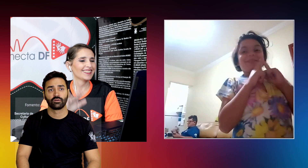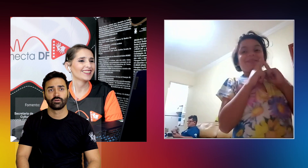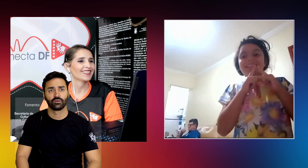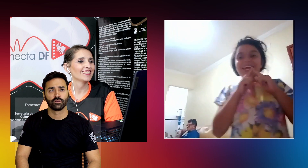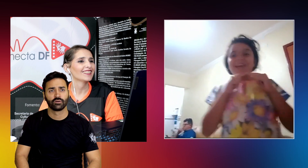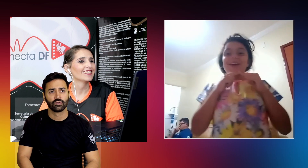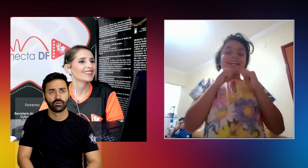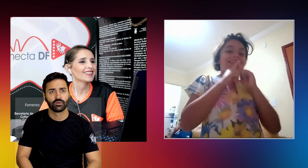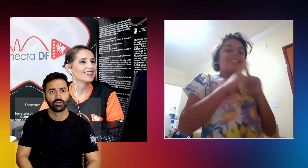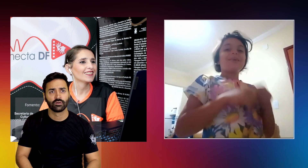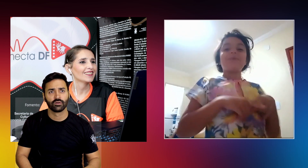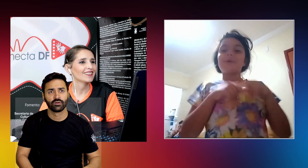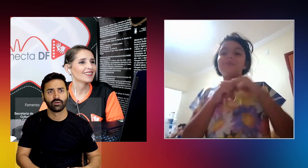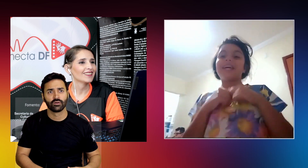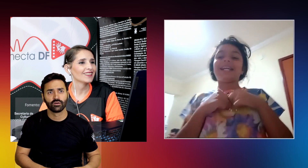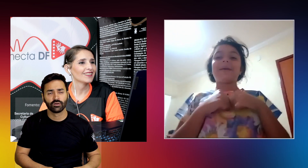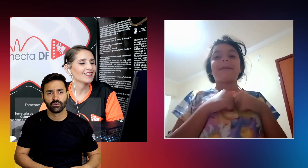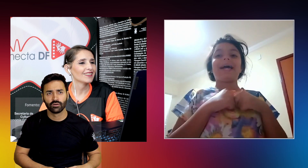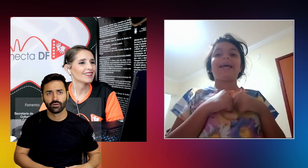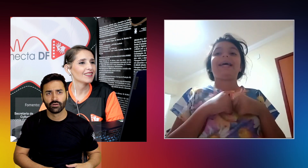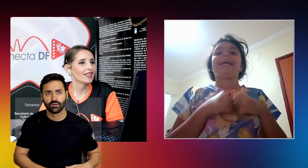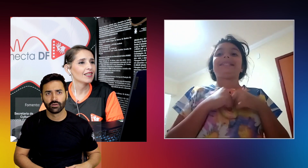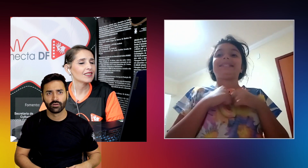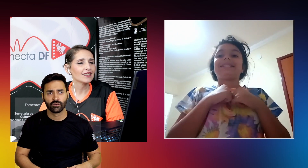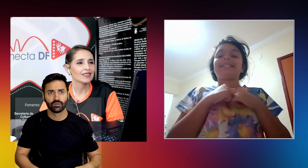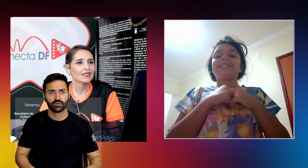Porque eu queria saber como que era manga.